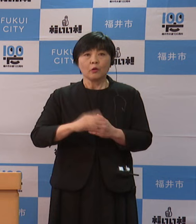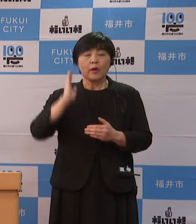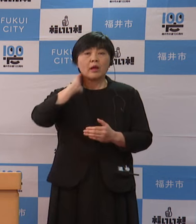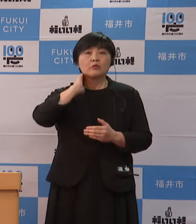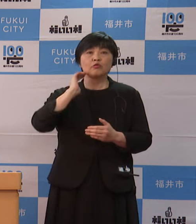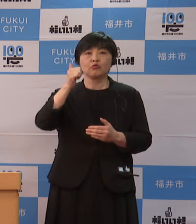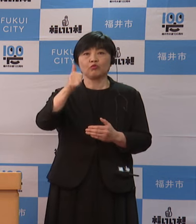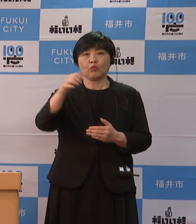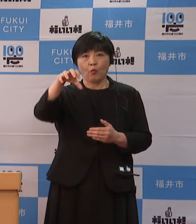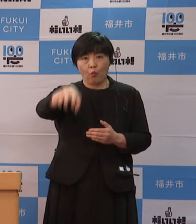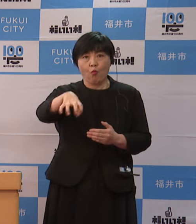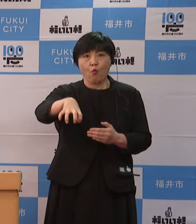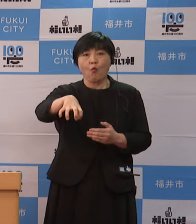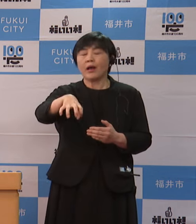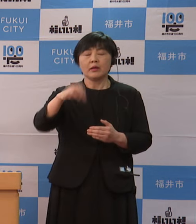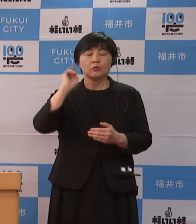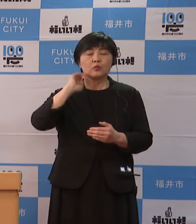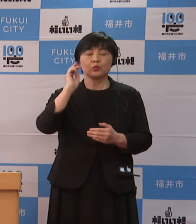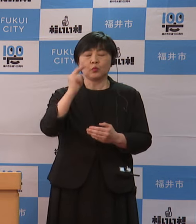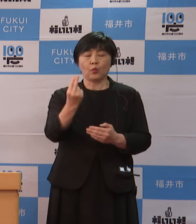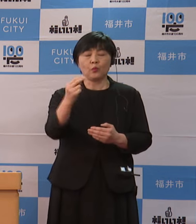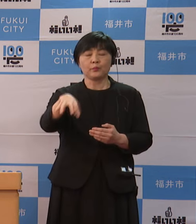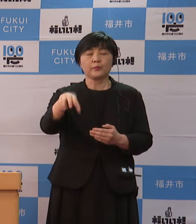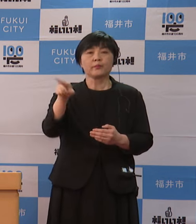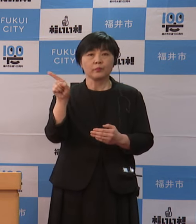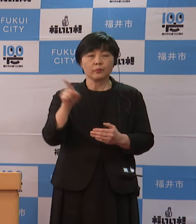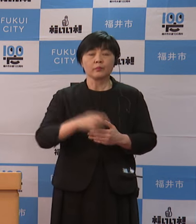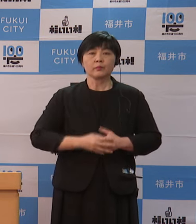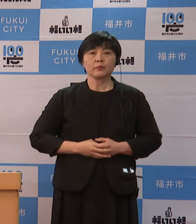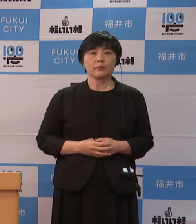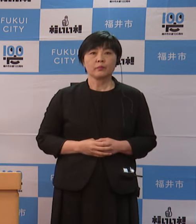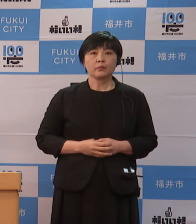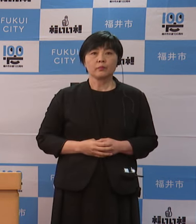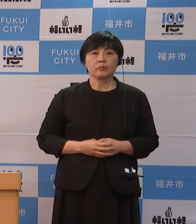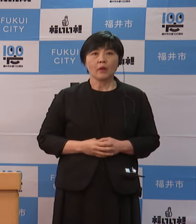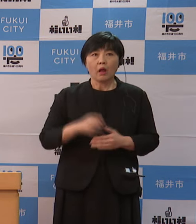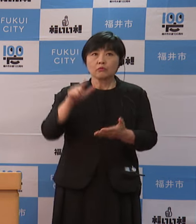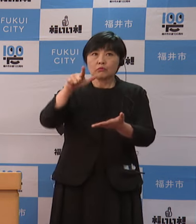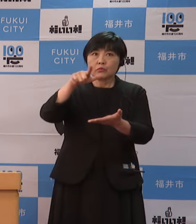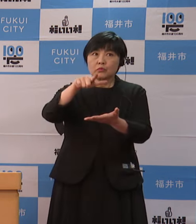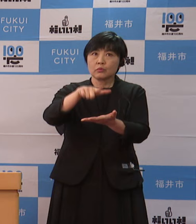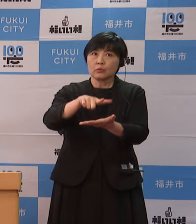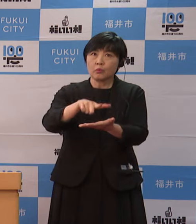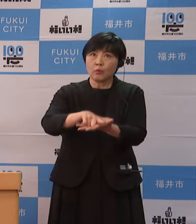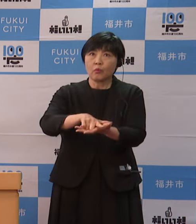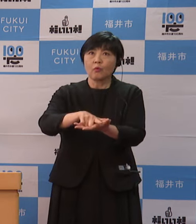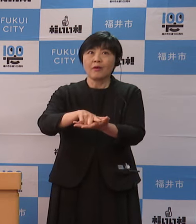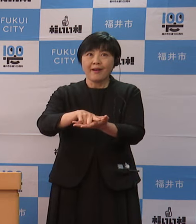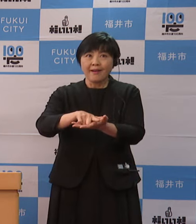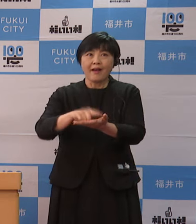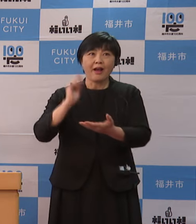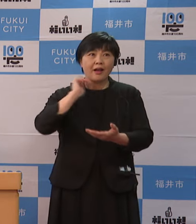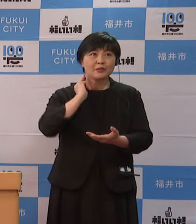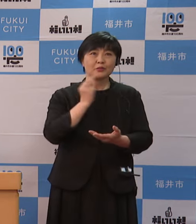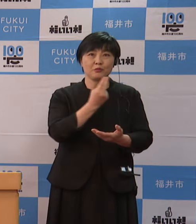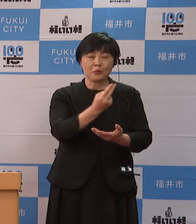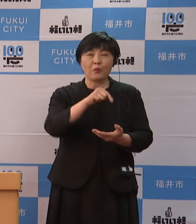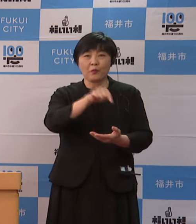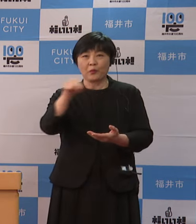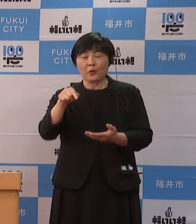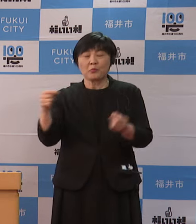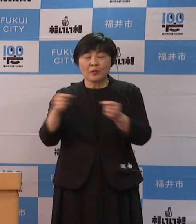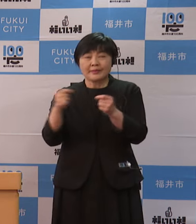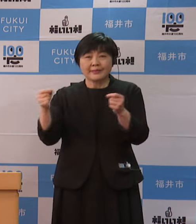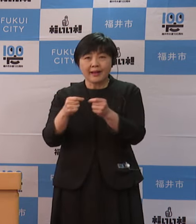けれども、ジュビリアナ首都でありますけれども、ジュビリアナ空港から首都よりも近いという、人口5